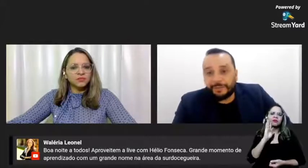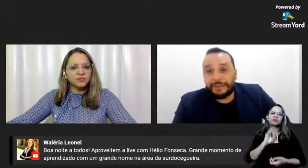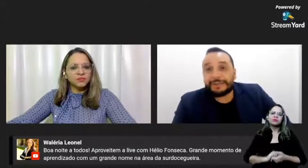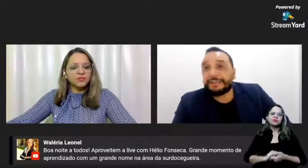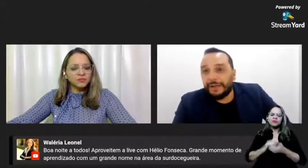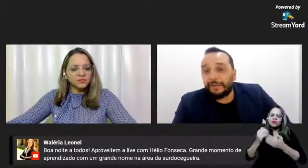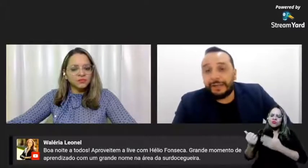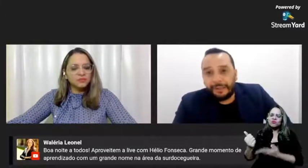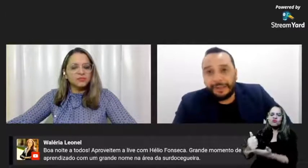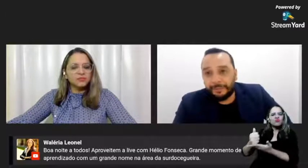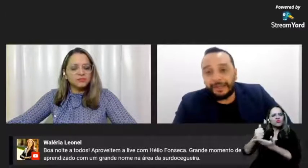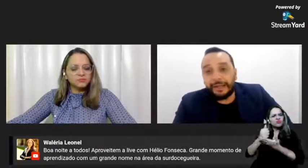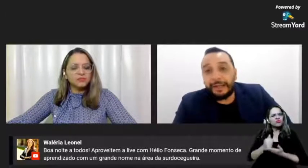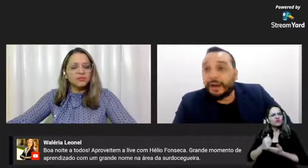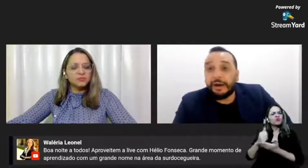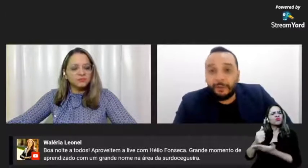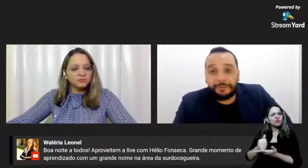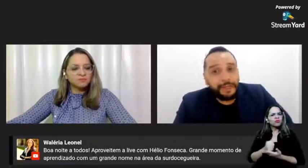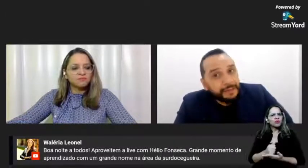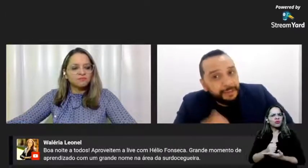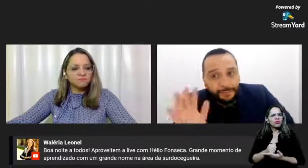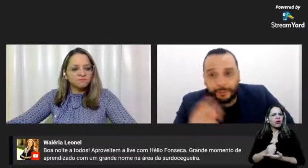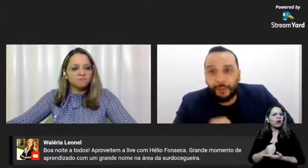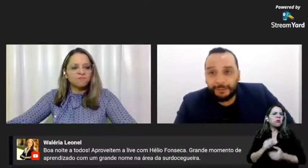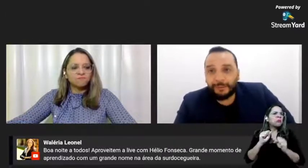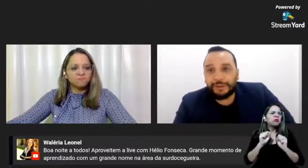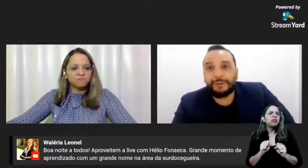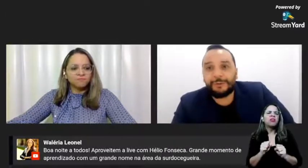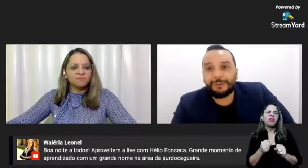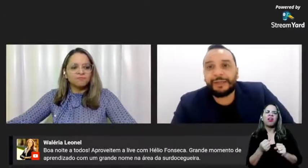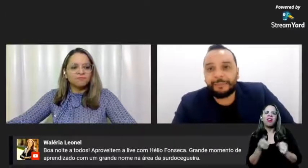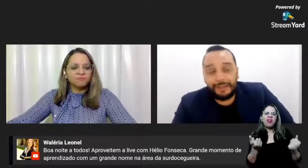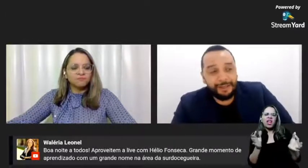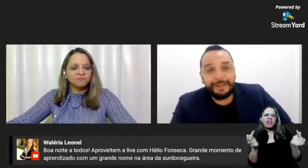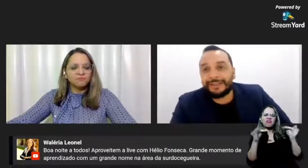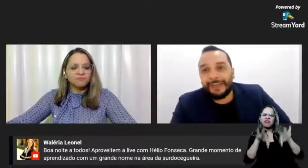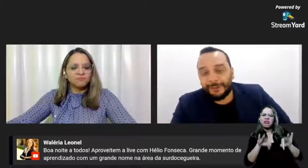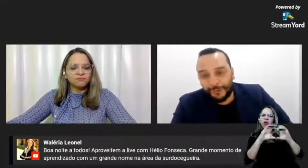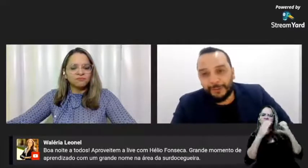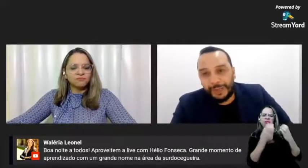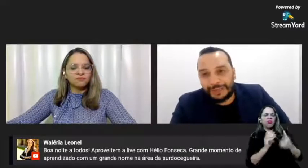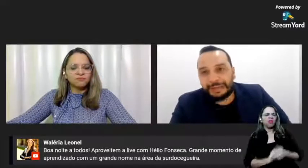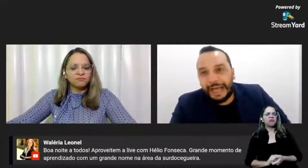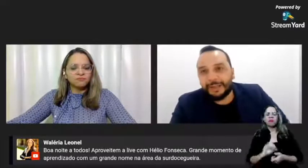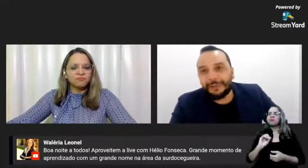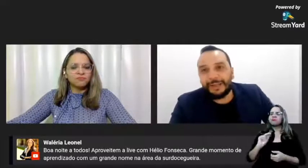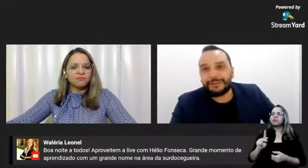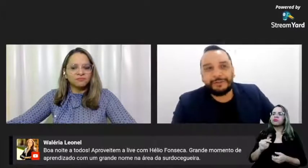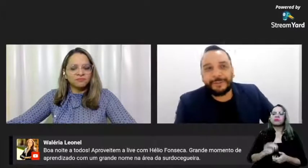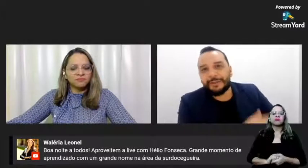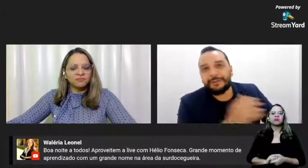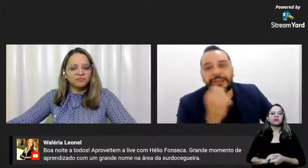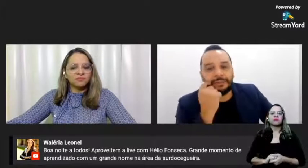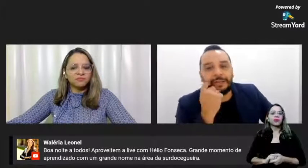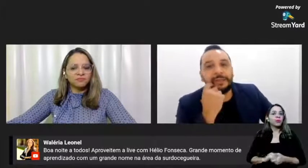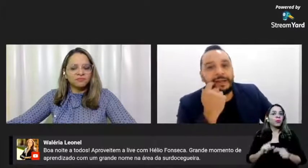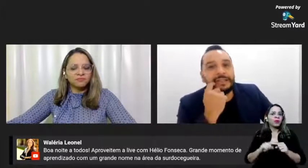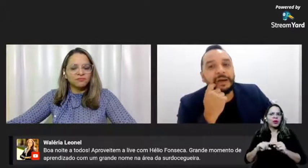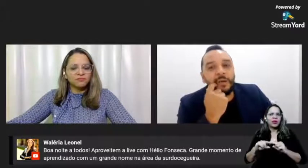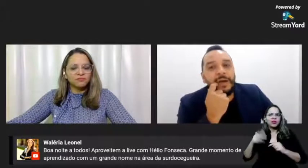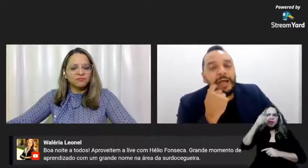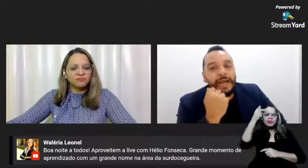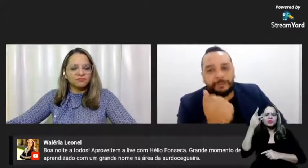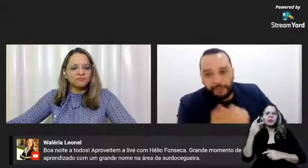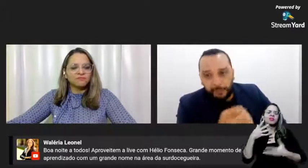prestativa, uma pessoa que se deu ali, que ela poderia acabar o evento e ir para o quarto do hotel dormir, porque estava todo mundo cansado, né, de passar o dia interpretando,